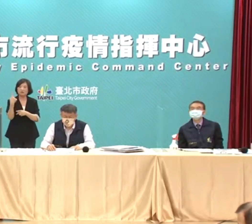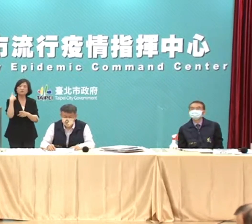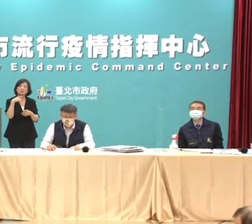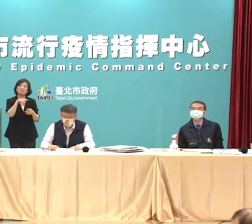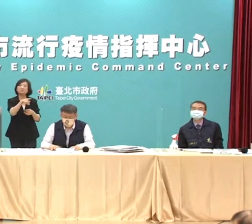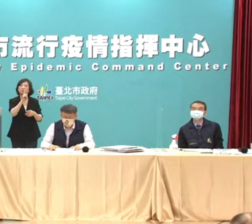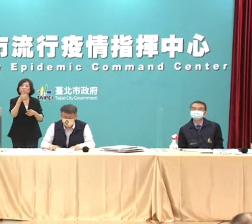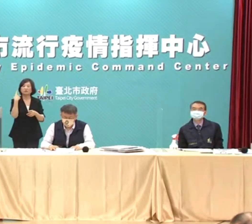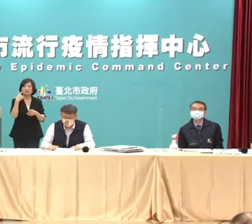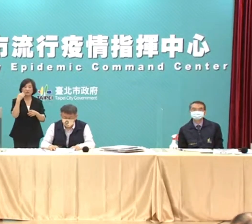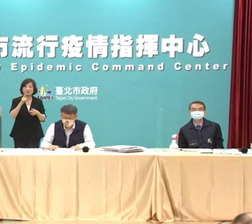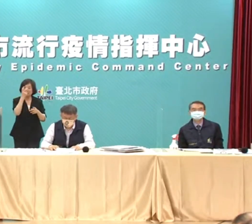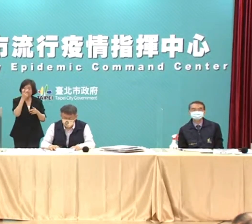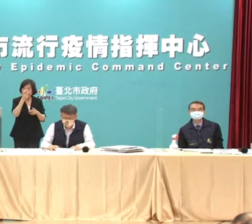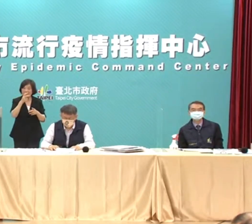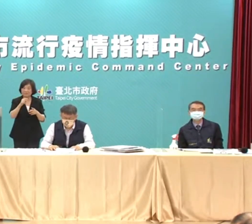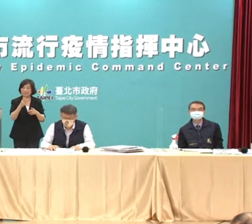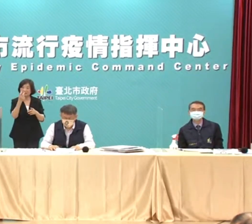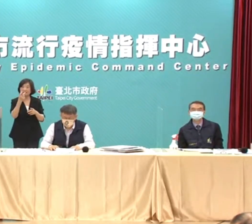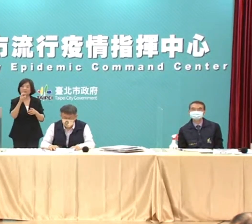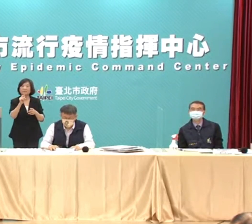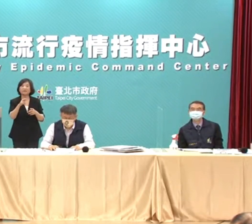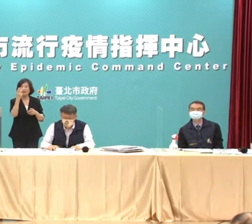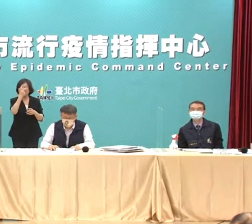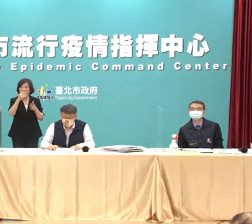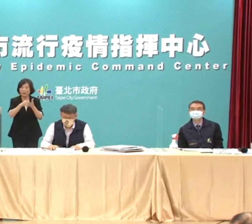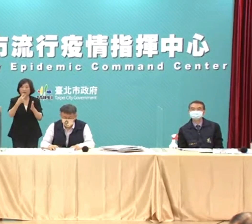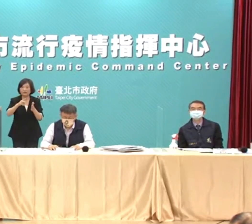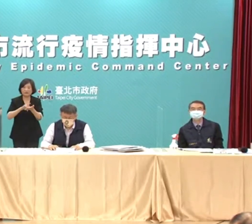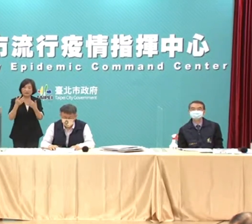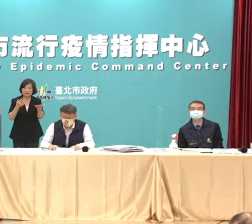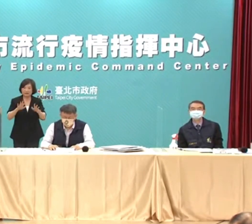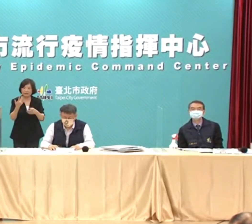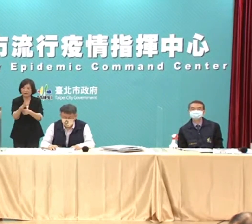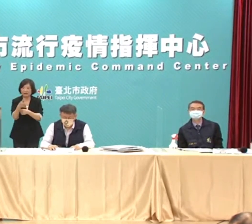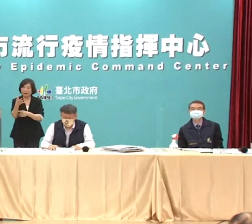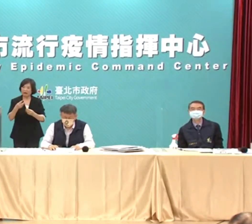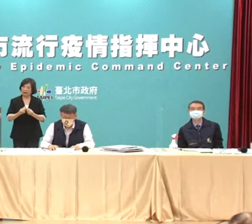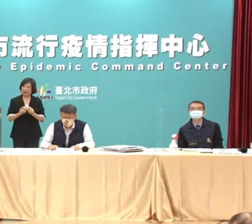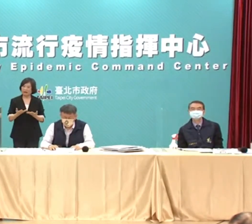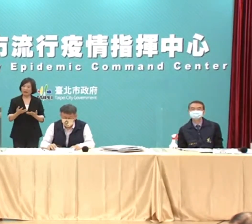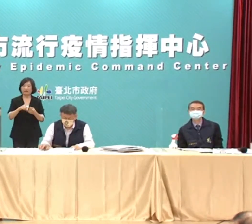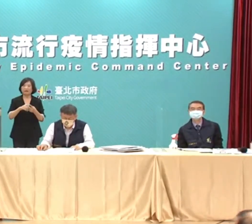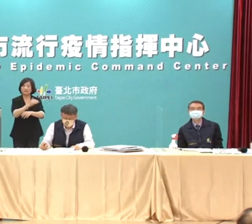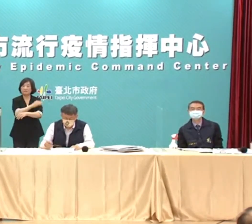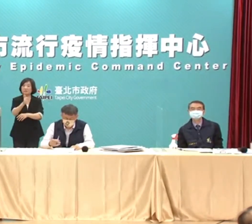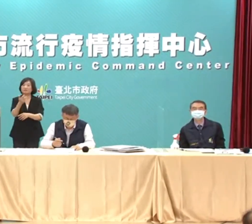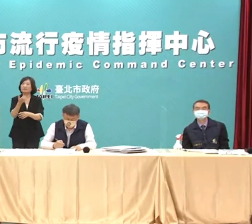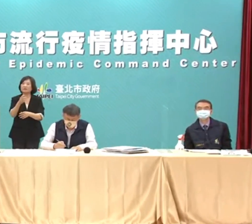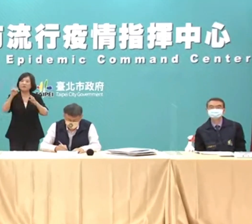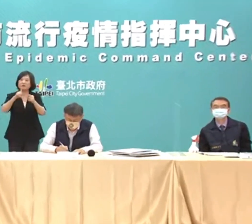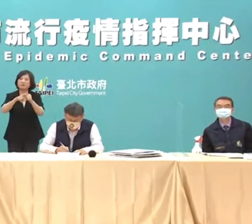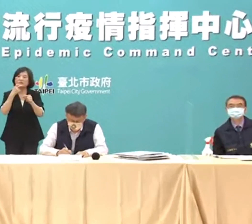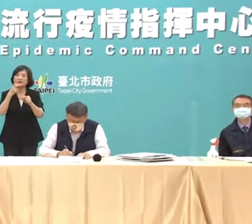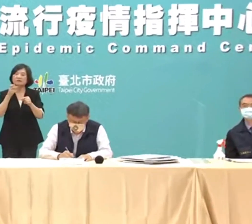果要等 PCR 筛检之后才能给抗病毒药，会死很多人，这样状况是不是已经开始发生了？那你怎么看陈时中部长刚刚在